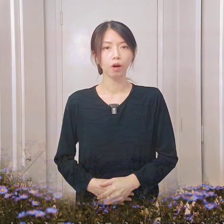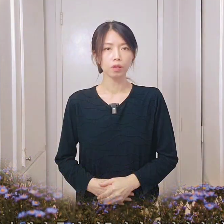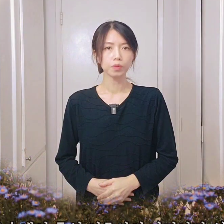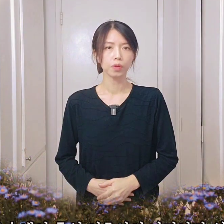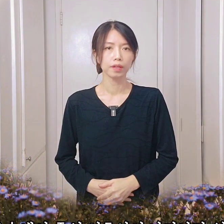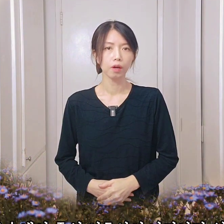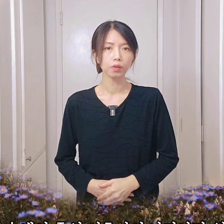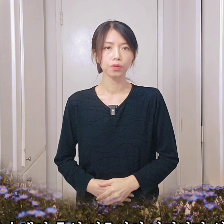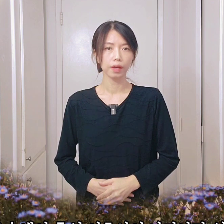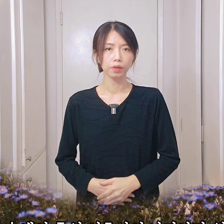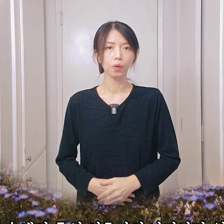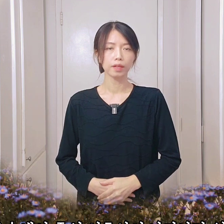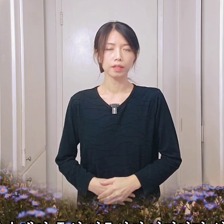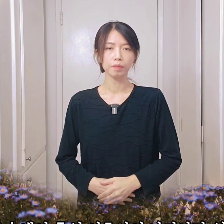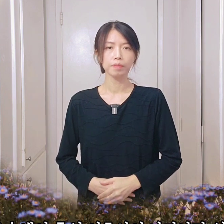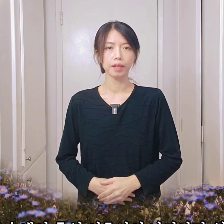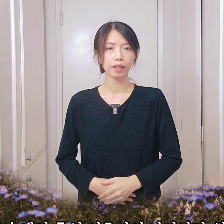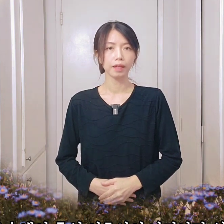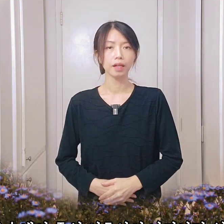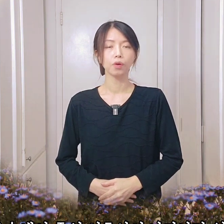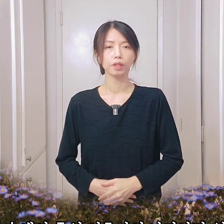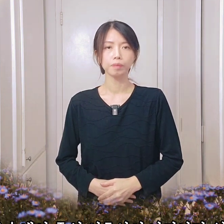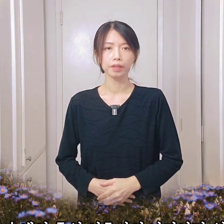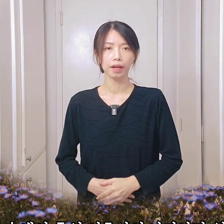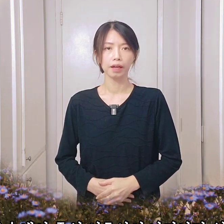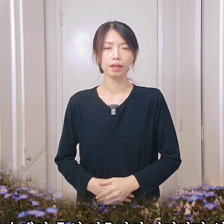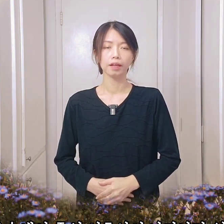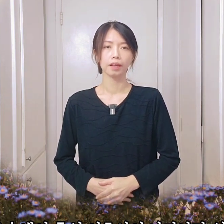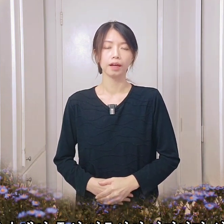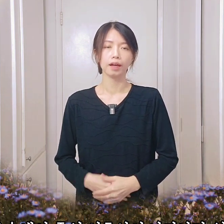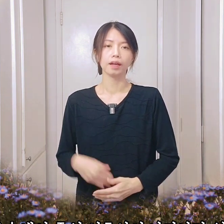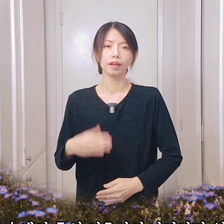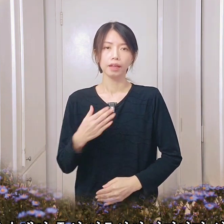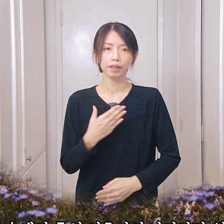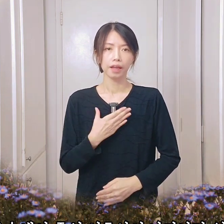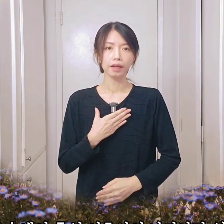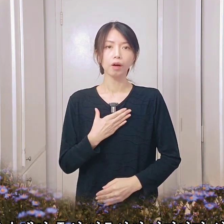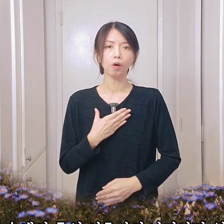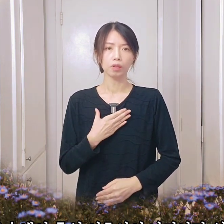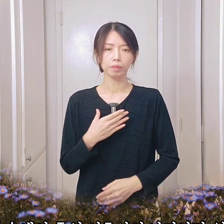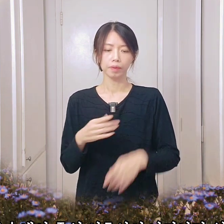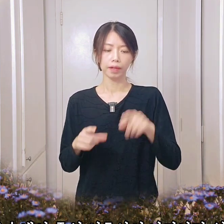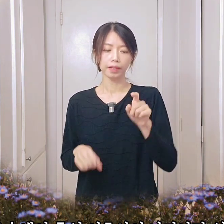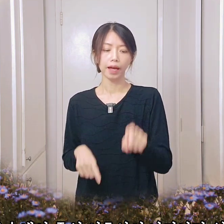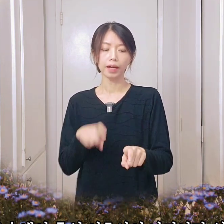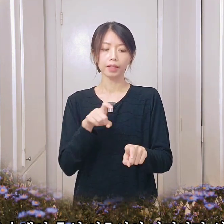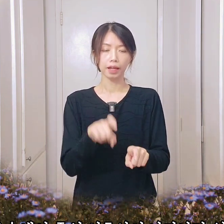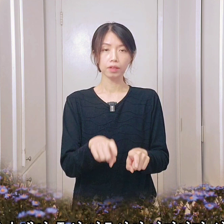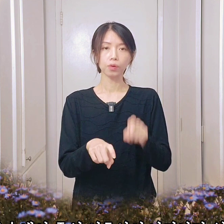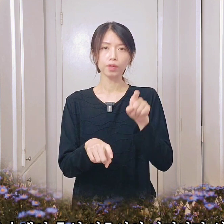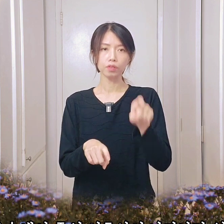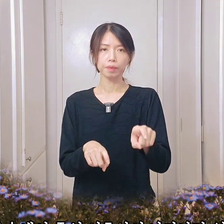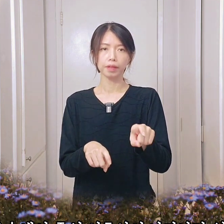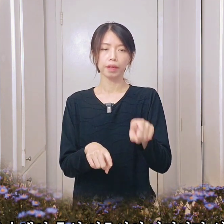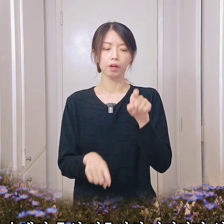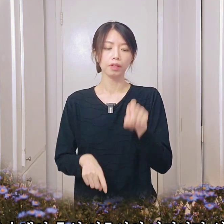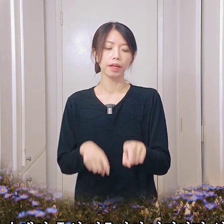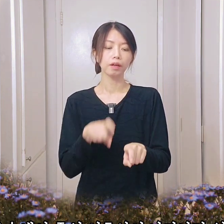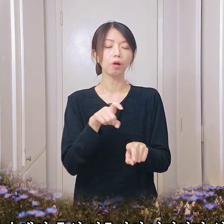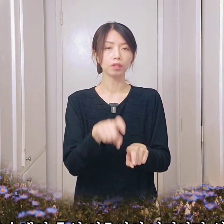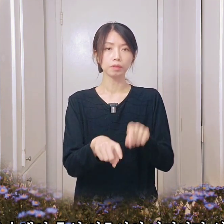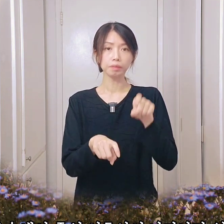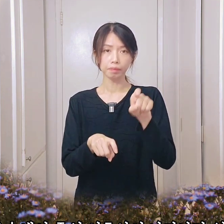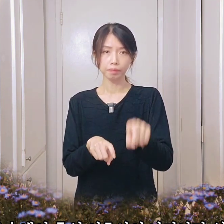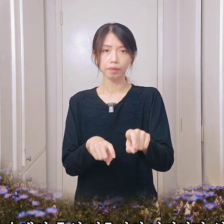내 걸음 속에서 주의 인도하심 나타내길 원합니다. 내 걸음, 아까 나아가다 소 해주시면 돼요.